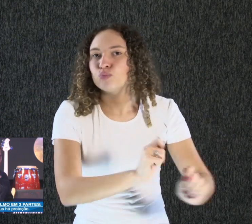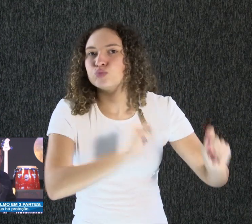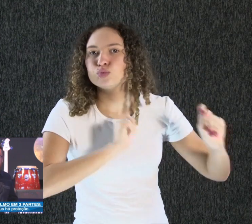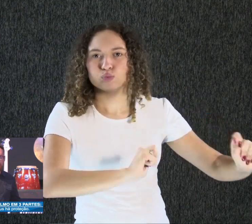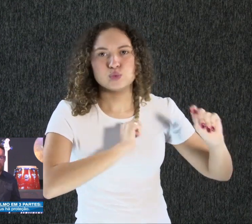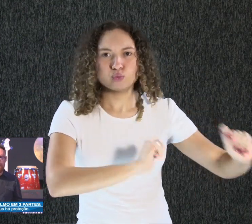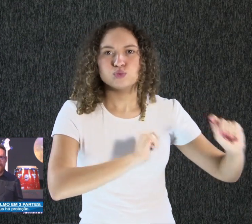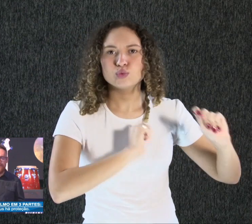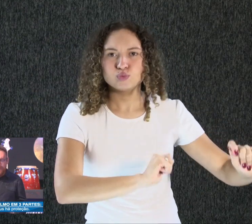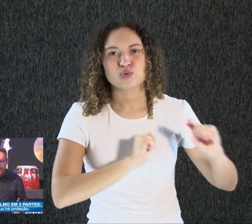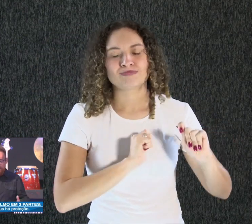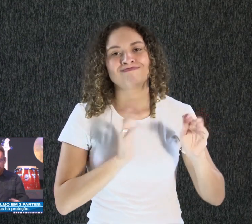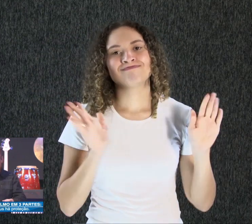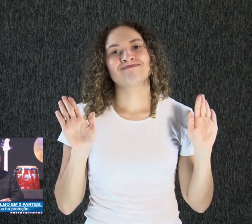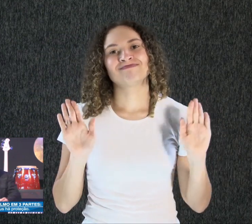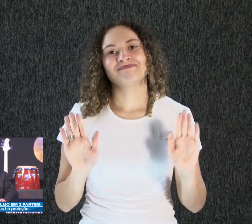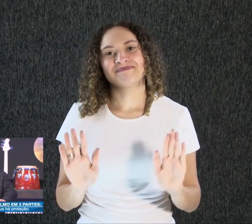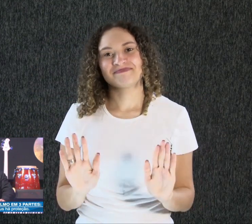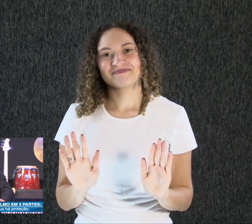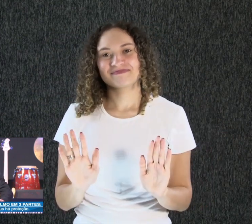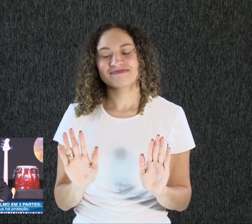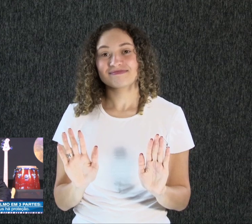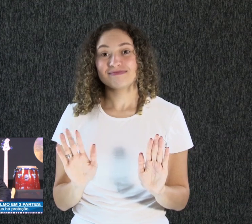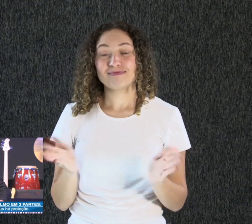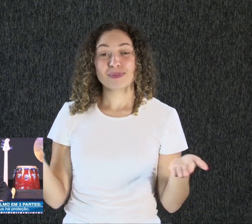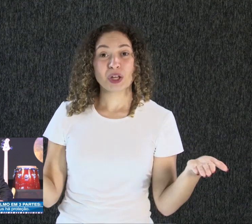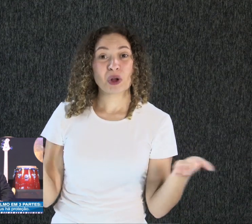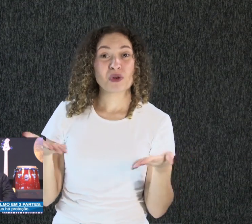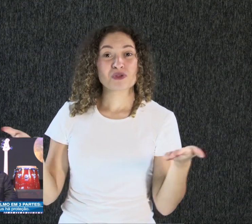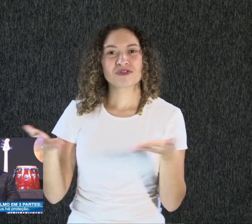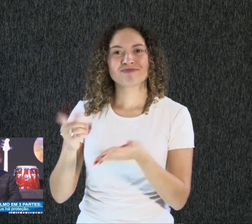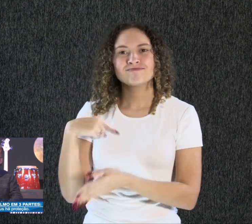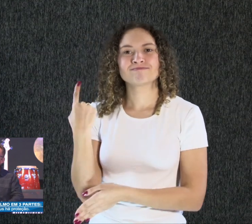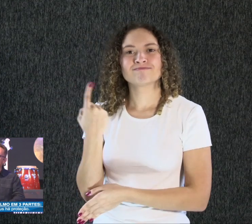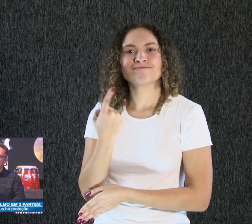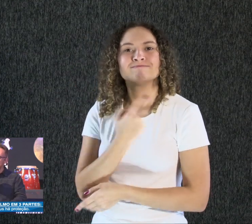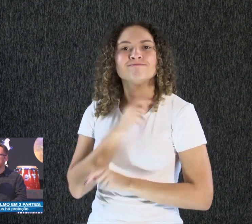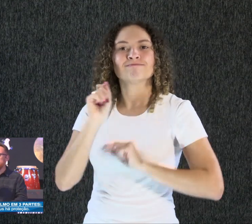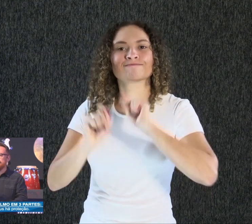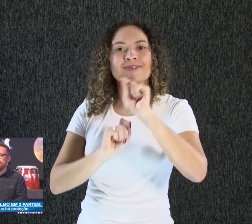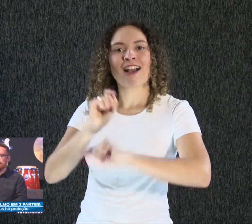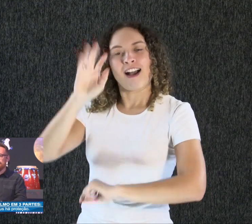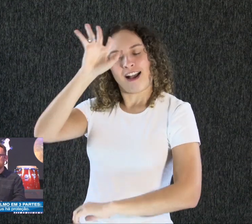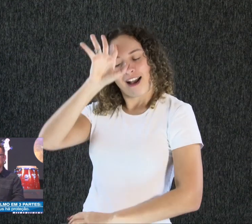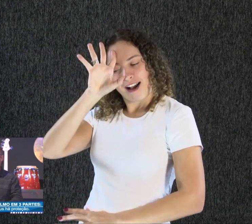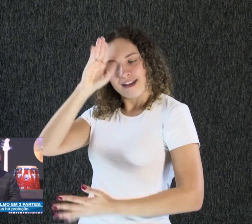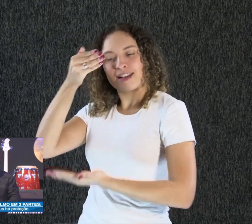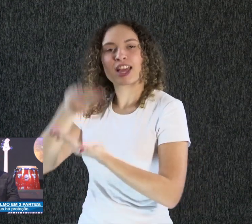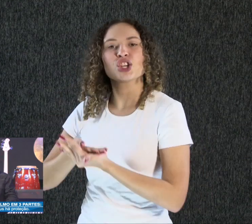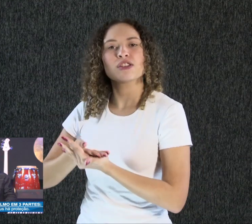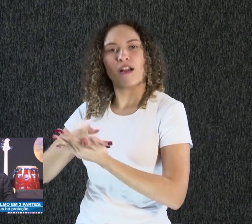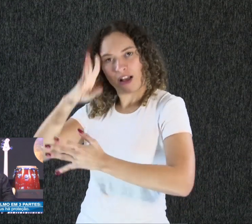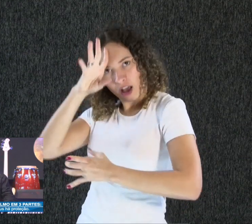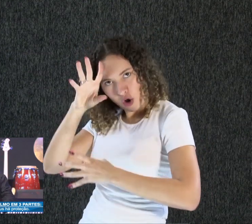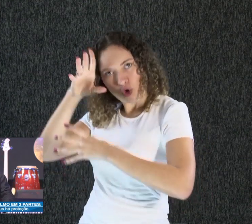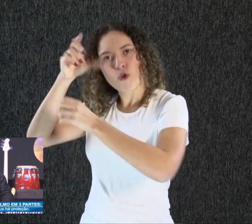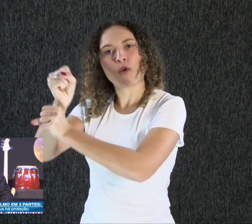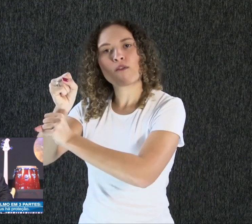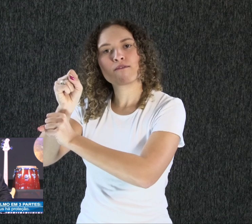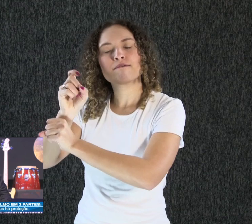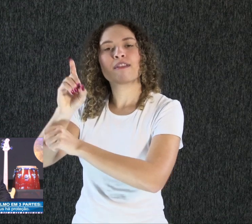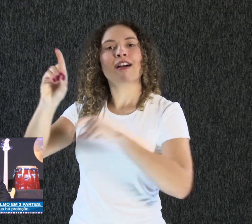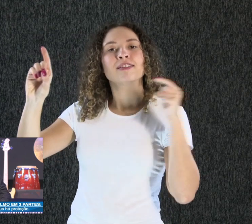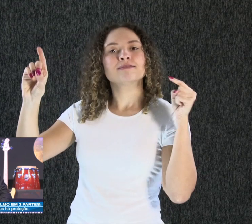teus filhos? Quantas? Mas esta manhã eu desafio você a confiar em Deus, a crer